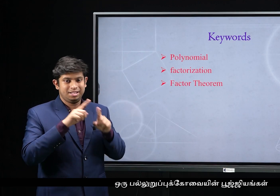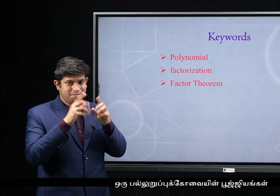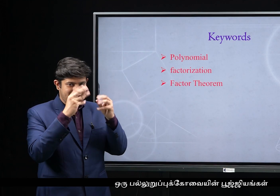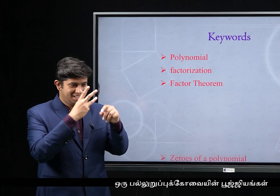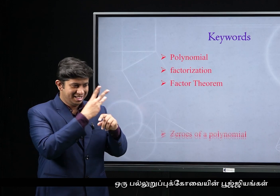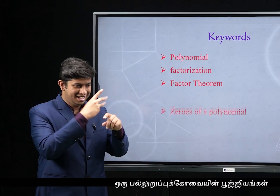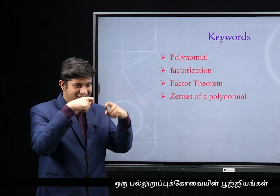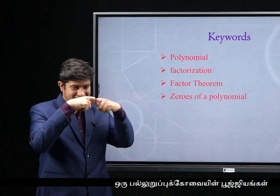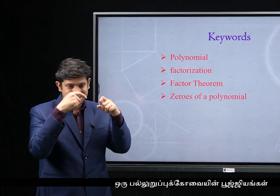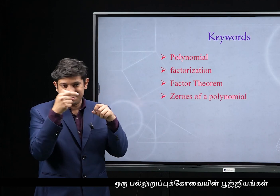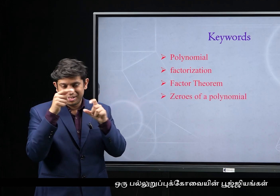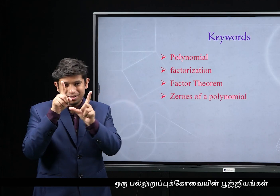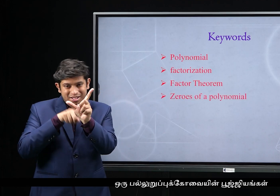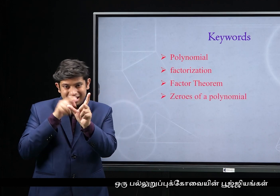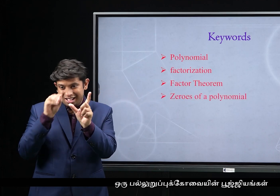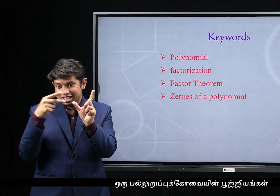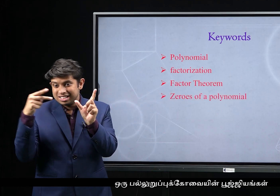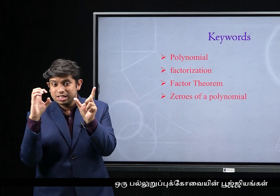ஒரு பல்லுறுப்புக்கோவையின் பூஜ்ஜியங்கள்: